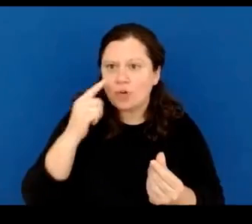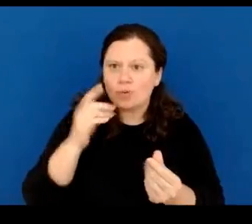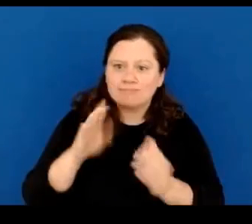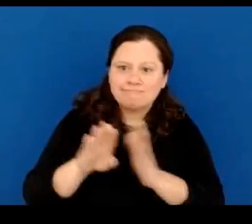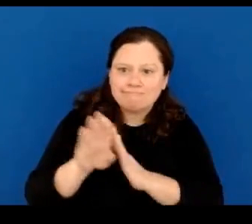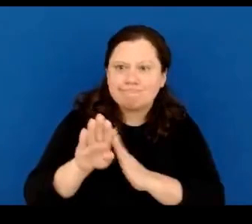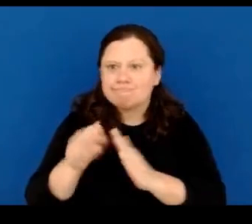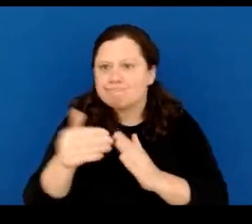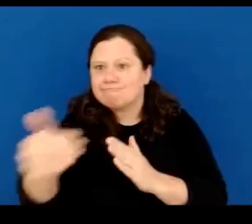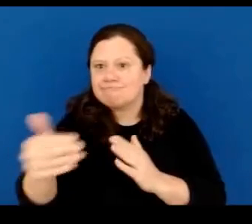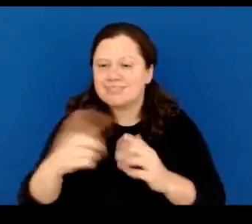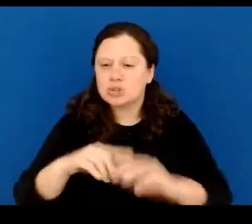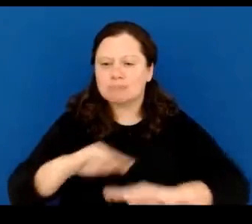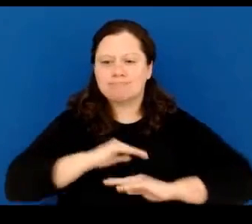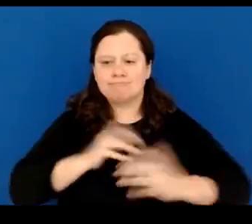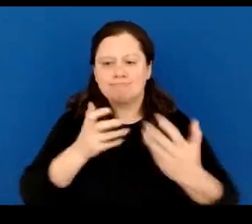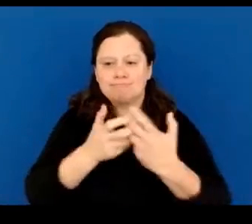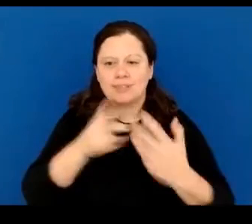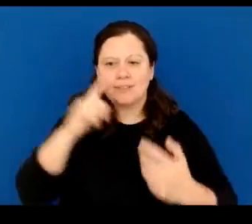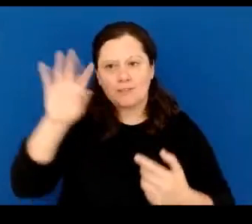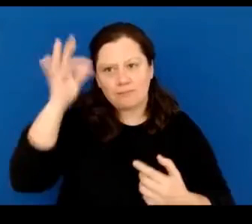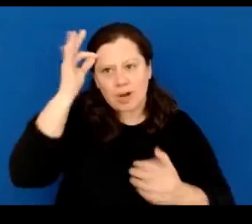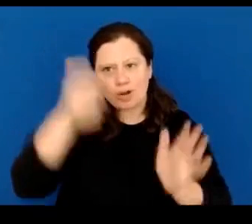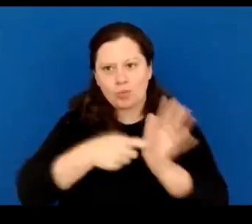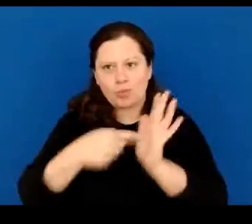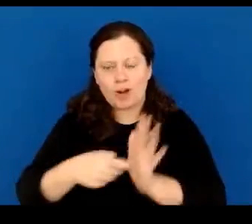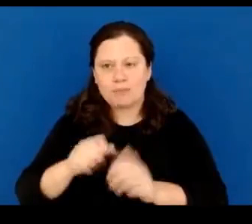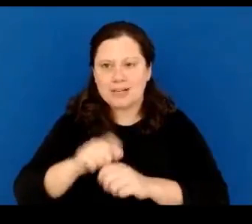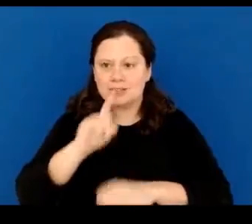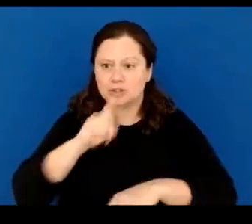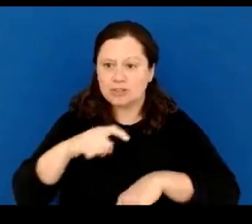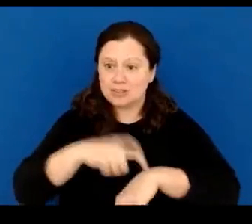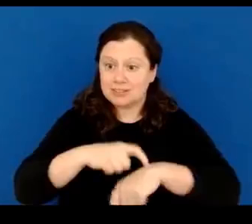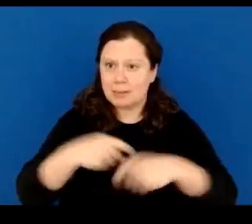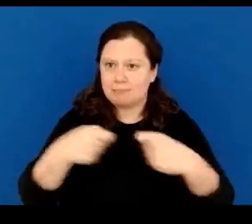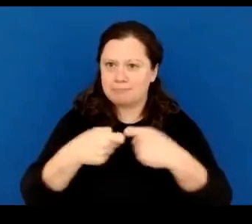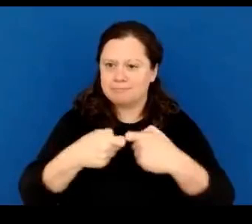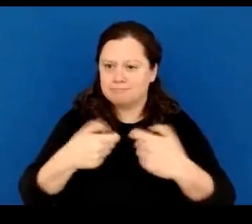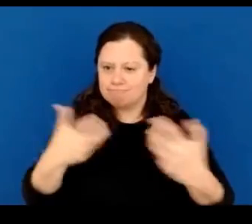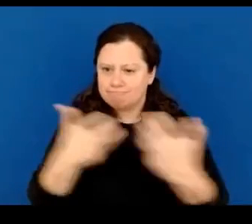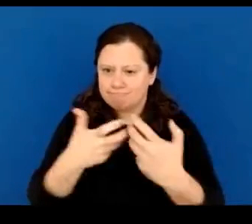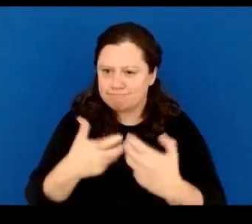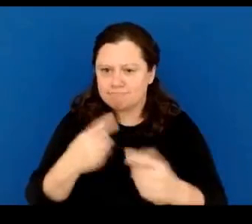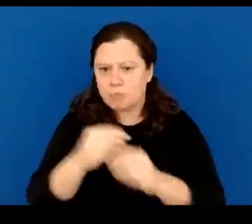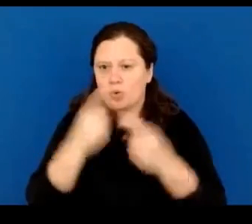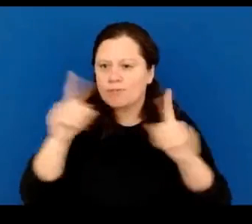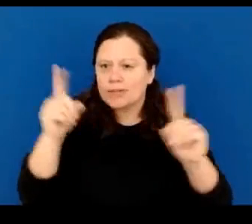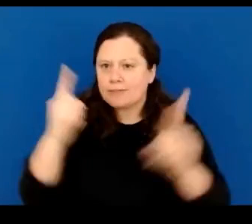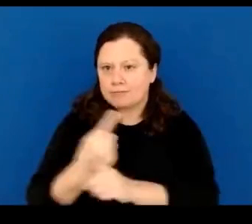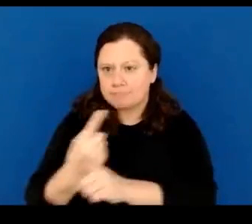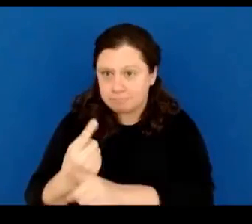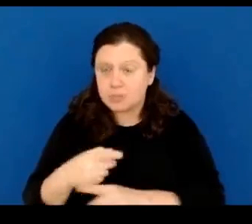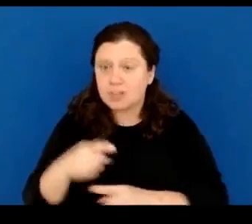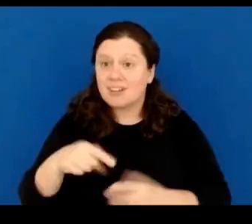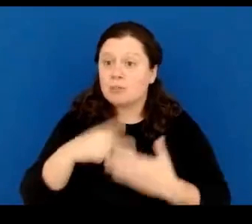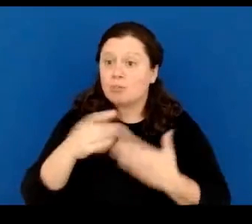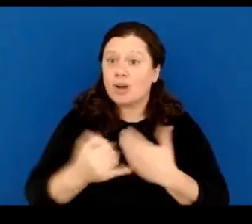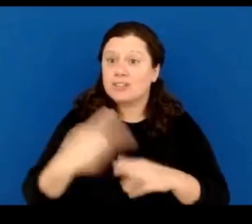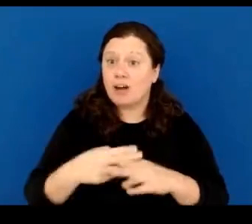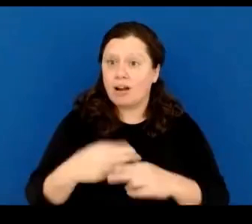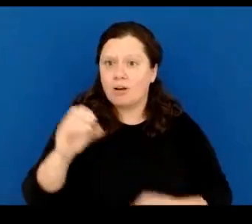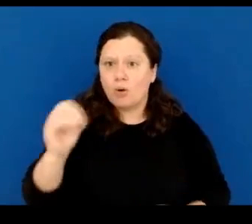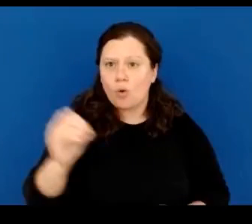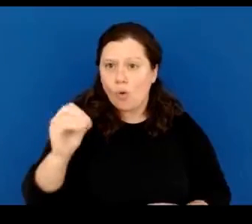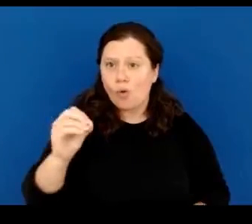求，同时提供时间记录过程嘅效率。我哋正在研究嘅解决方案称为